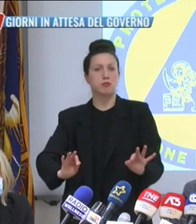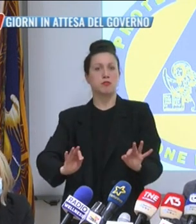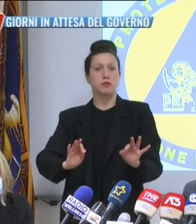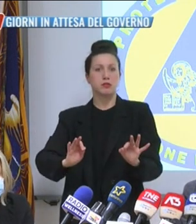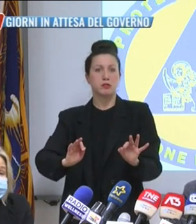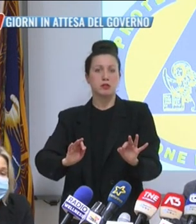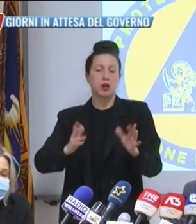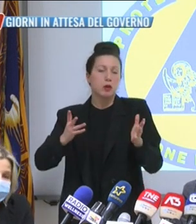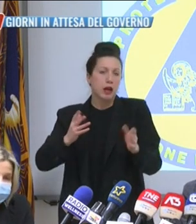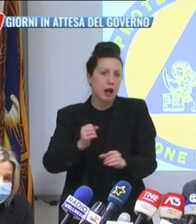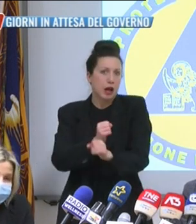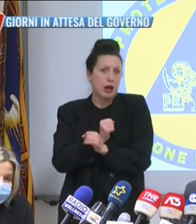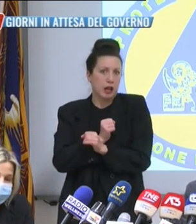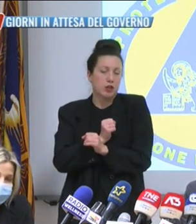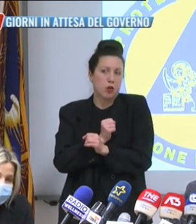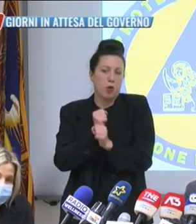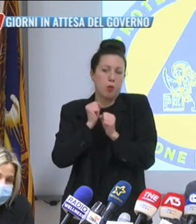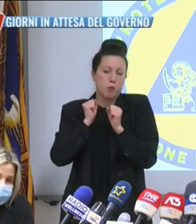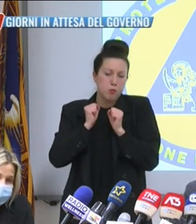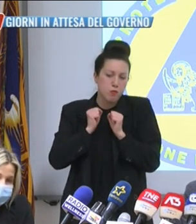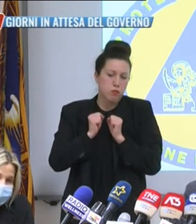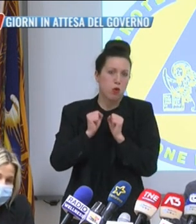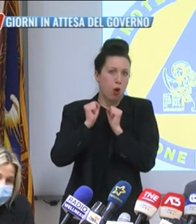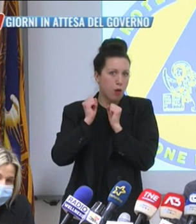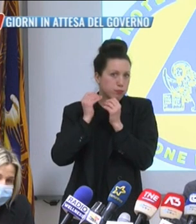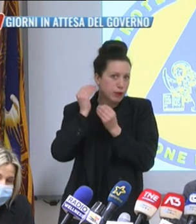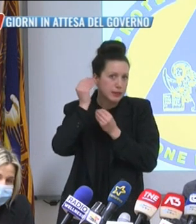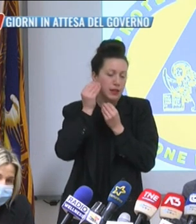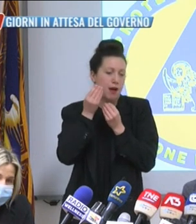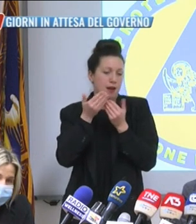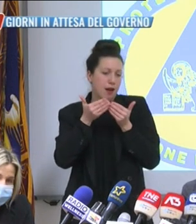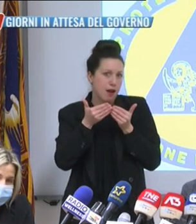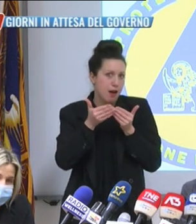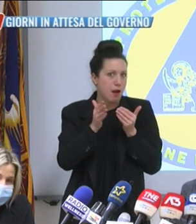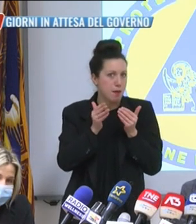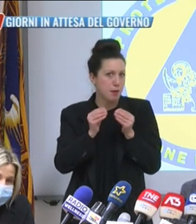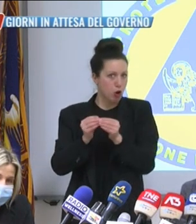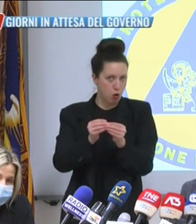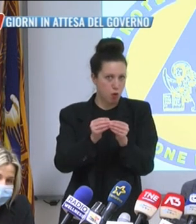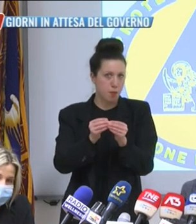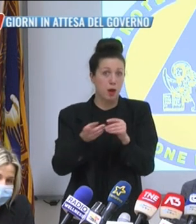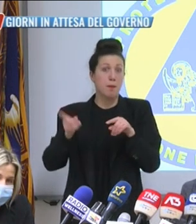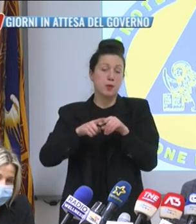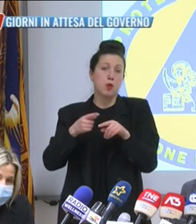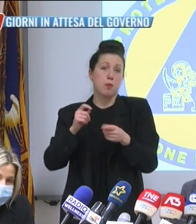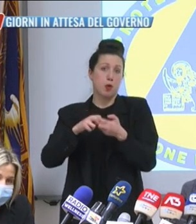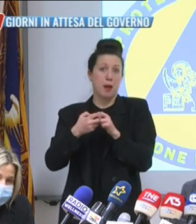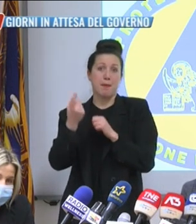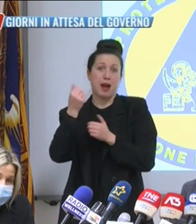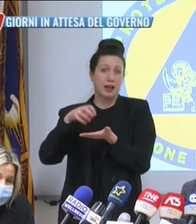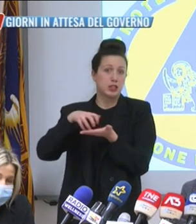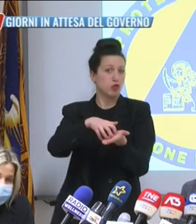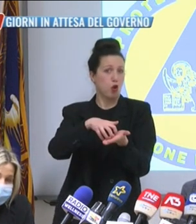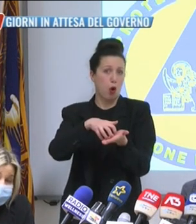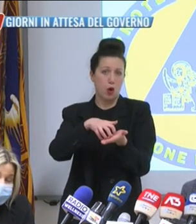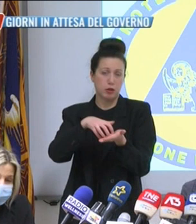un ragionamento deve essere fatto, oltre ai ristori, che questi ne hanno presi pochi di ristori, eh. Va bene, grazie. Poi ho due domande per